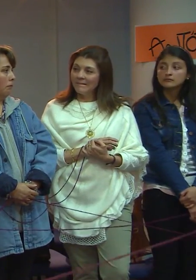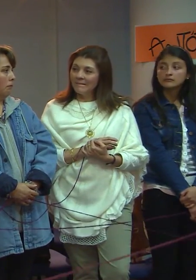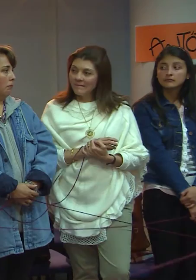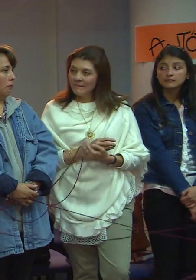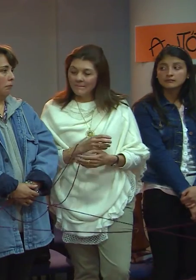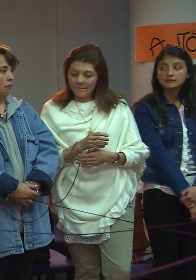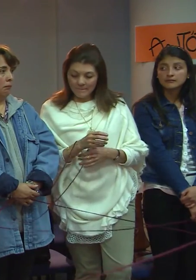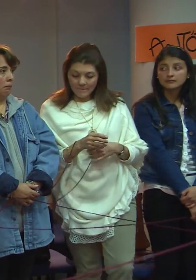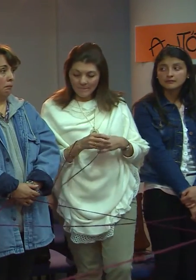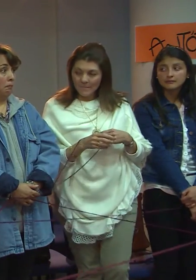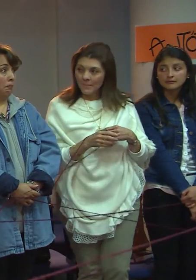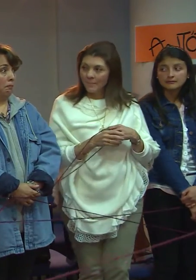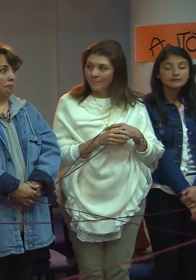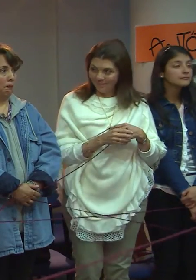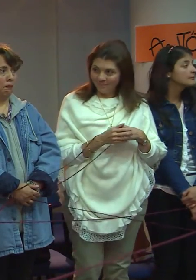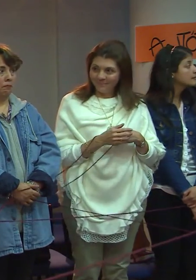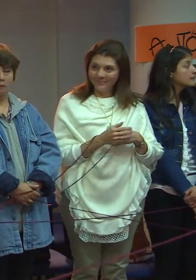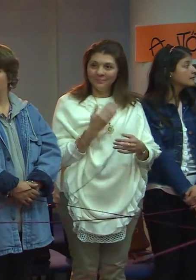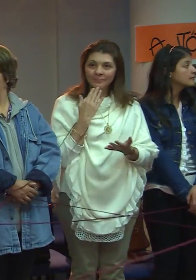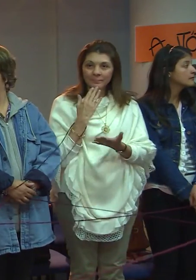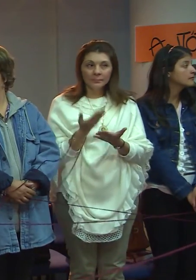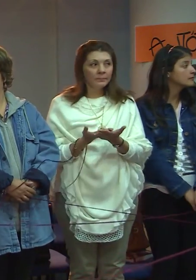de construcción social.